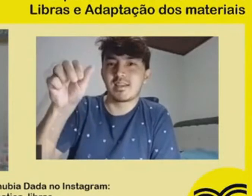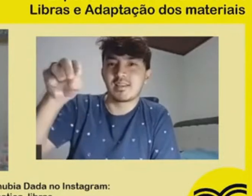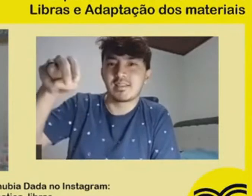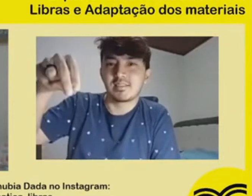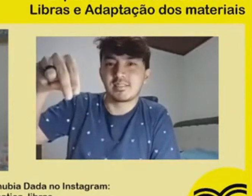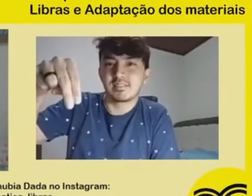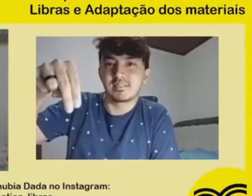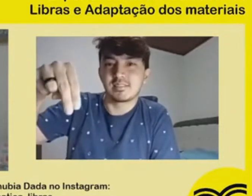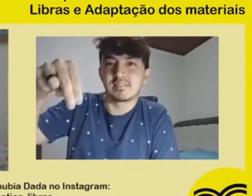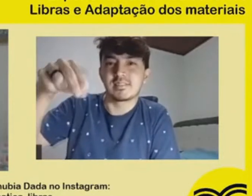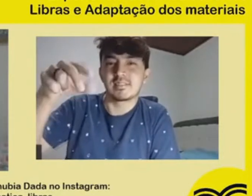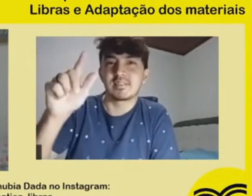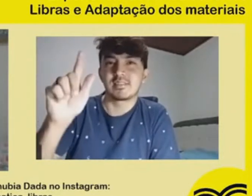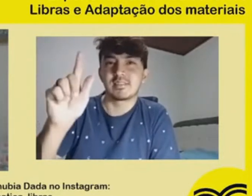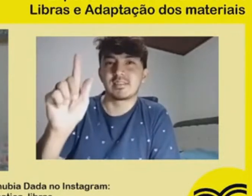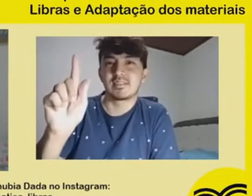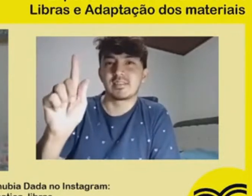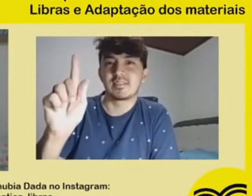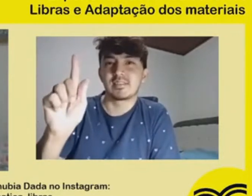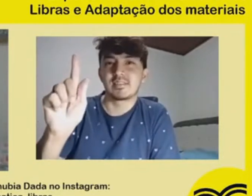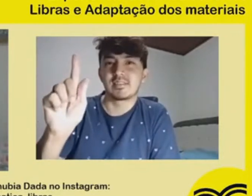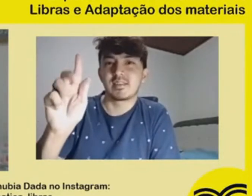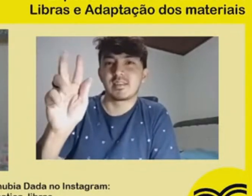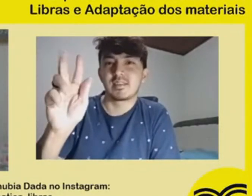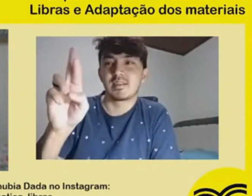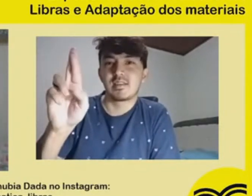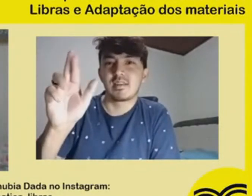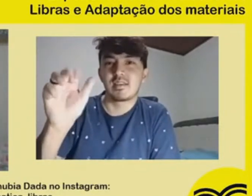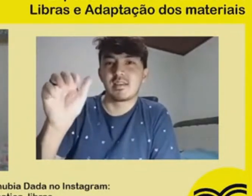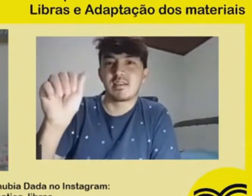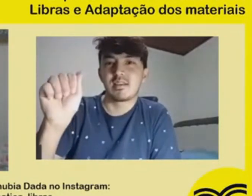e sobre o Tangram.